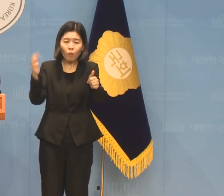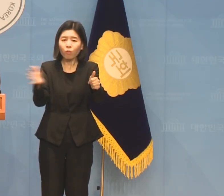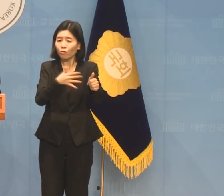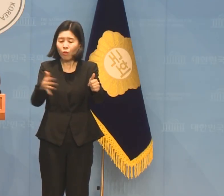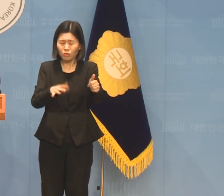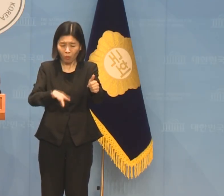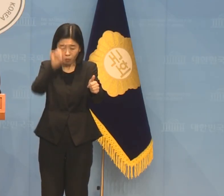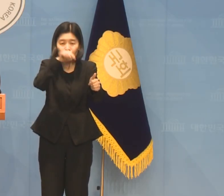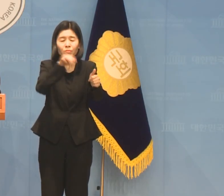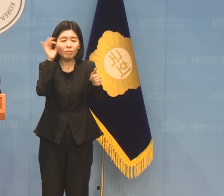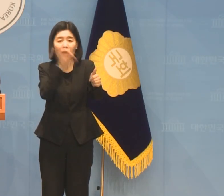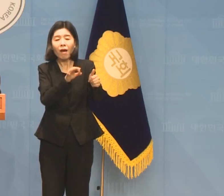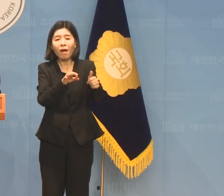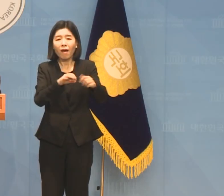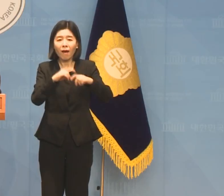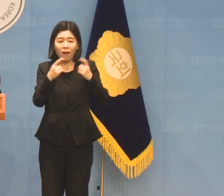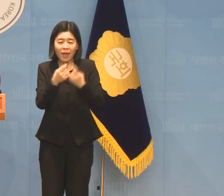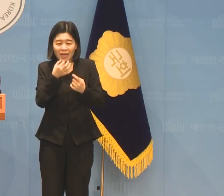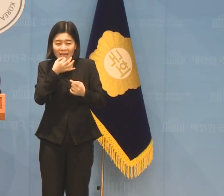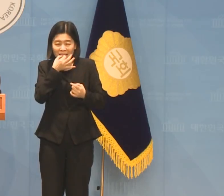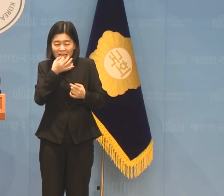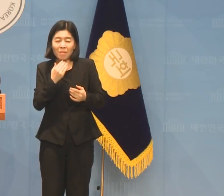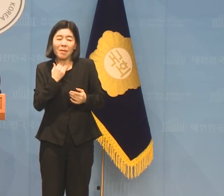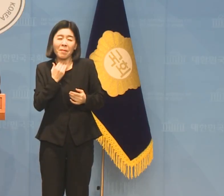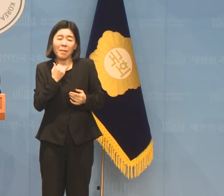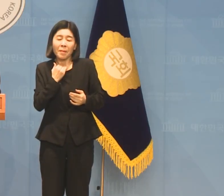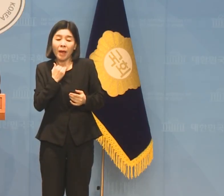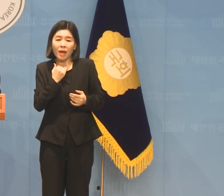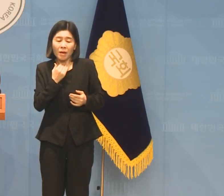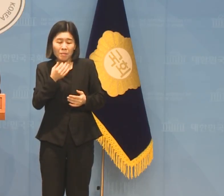사리사욕의 끝판을 보여주려는 것입니까?